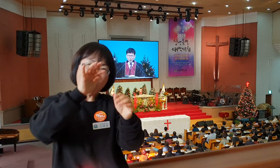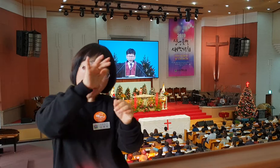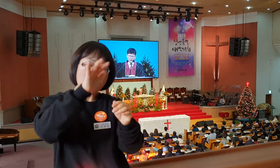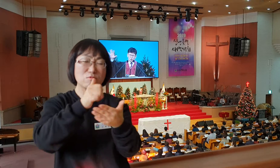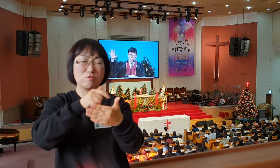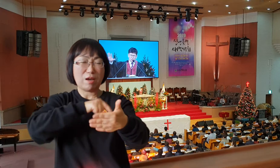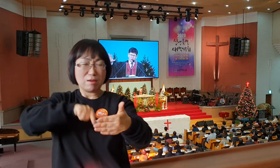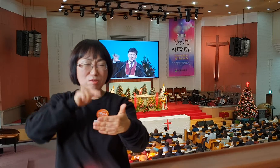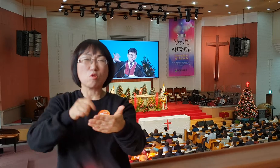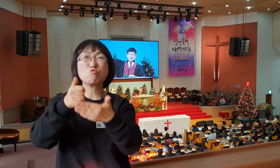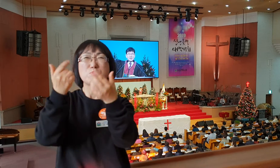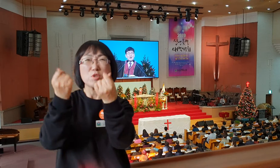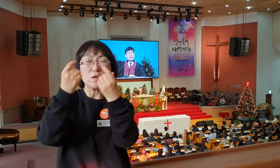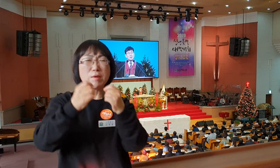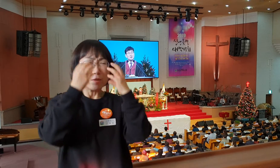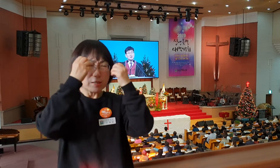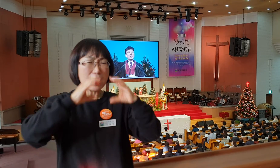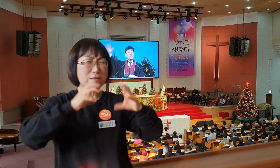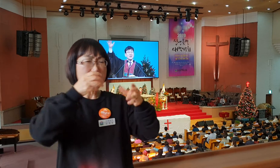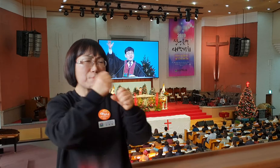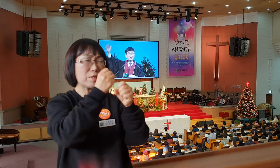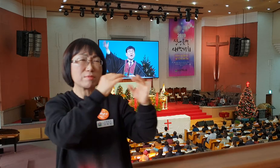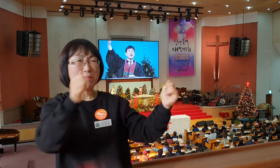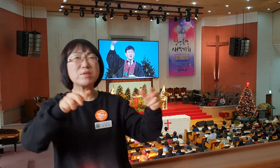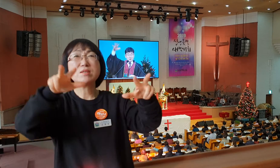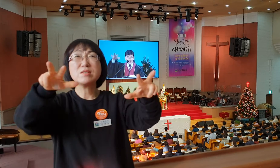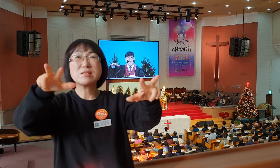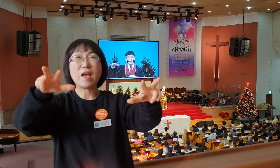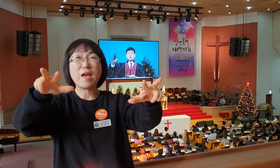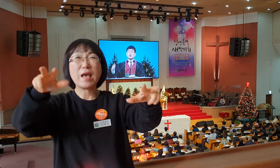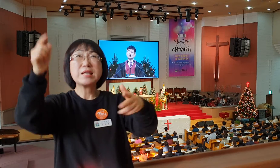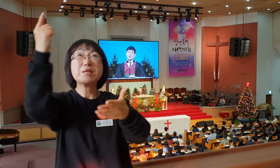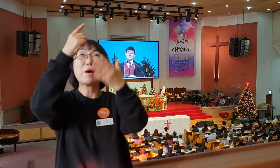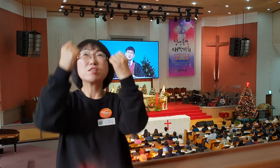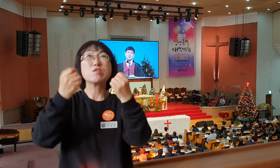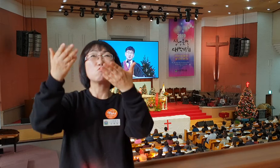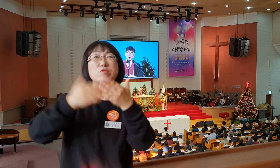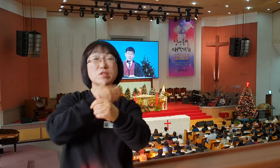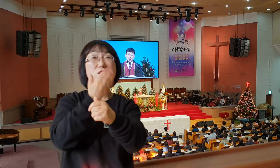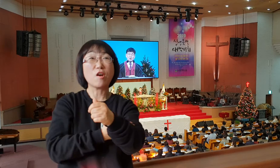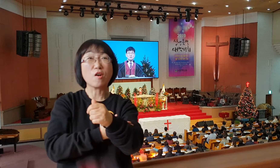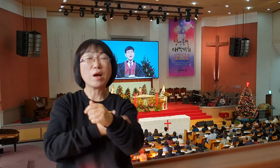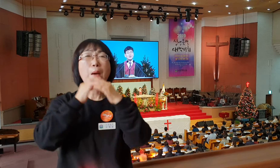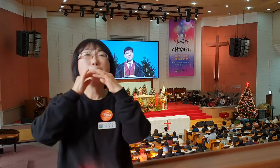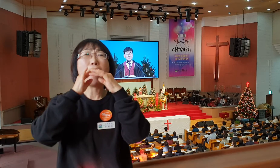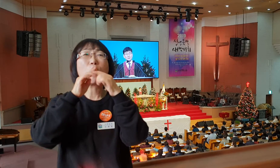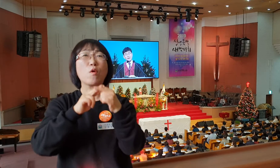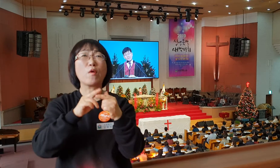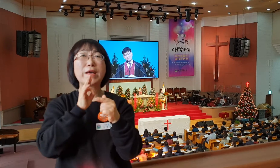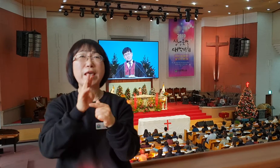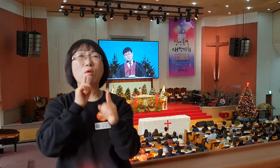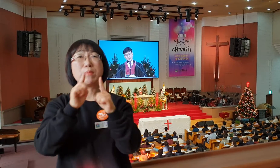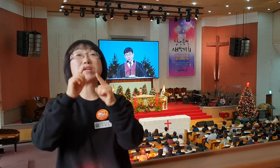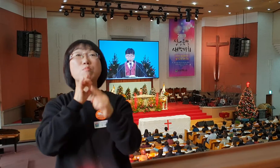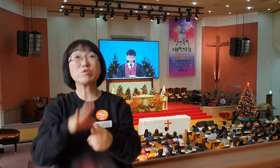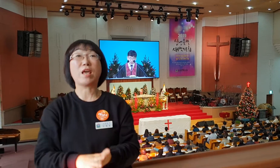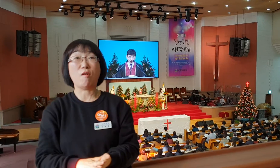주안에서 주님처럼 새 세상을 만들려 이 이제 이마 서서 주시는 능력은 방언 건 예언 입니다